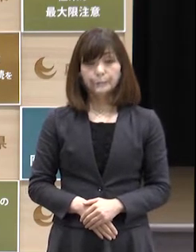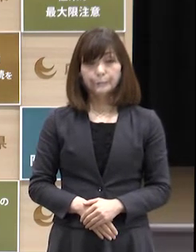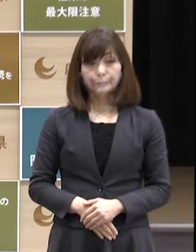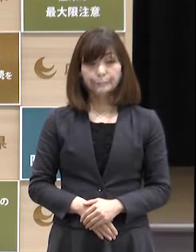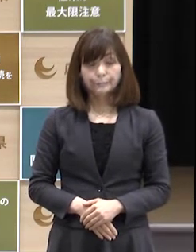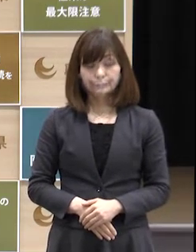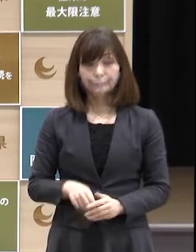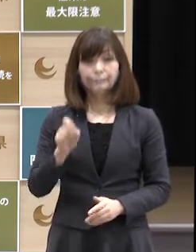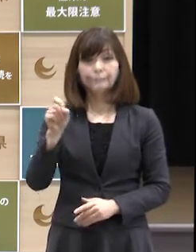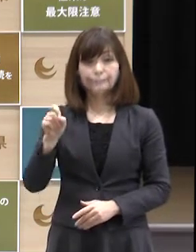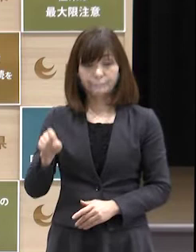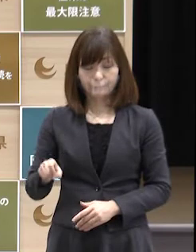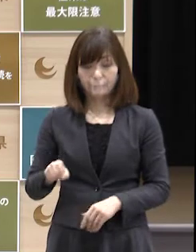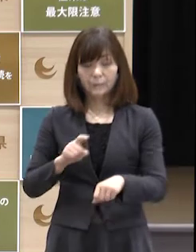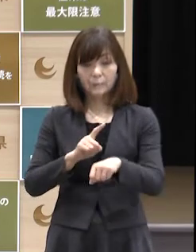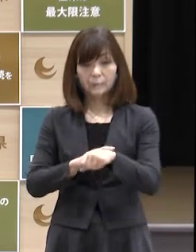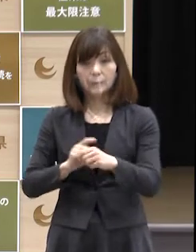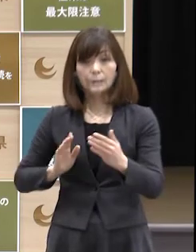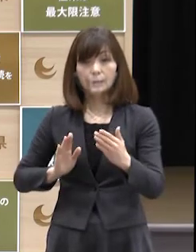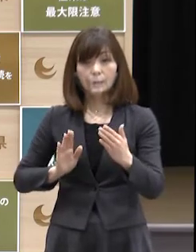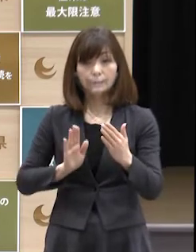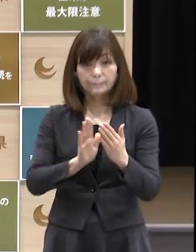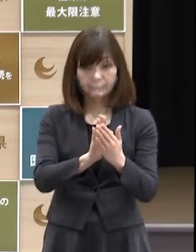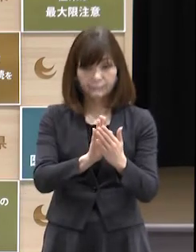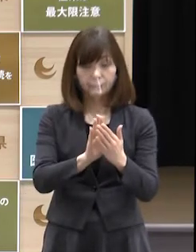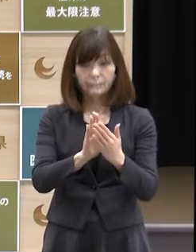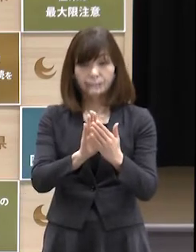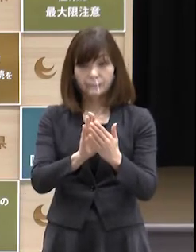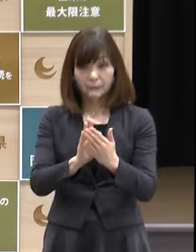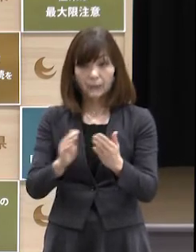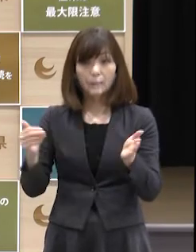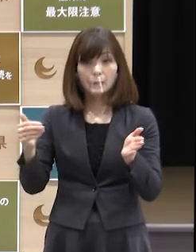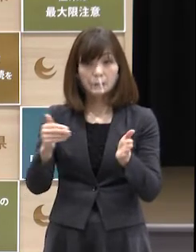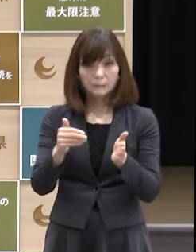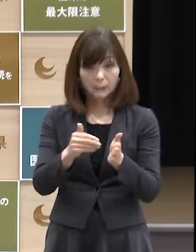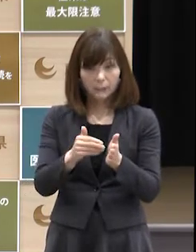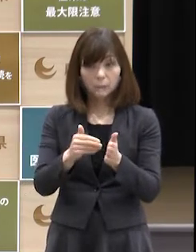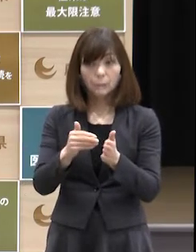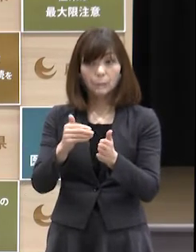では時間が参りましたので、次を最後の質問にしたいと思います。